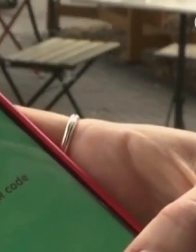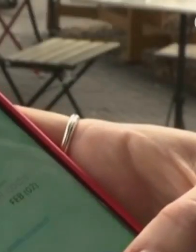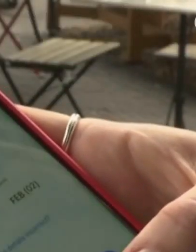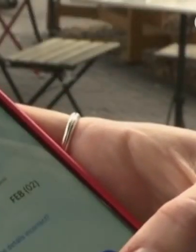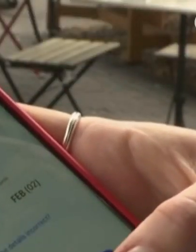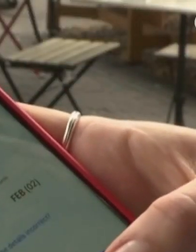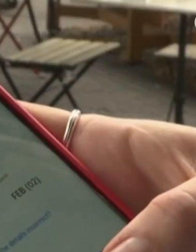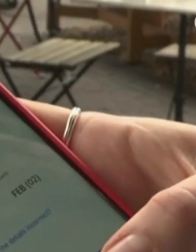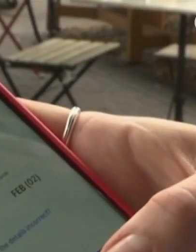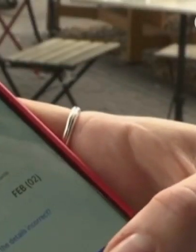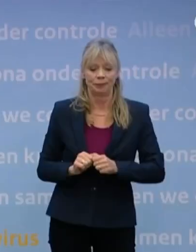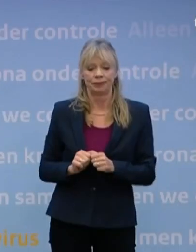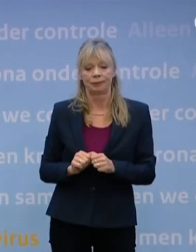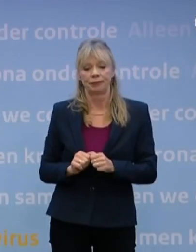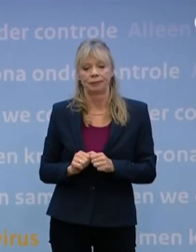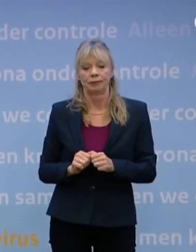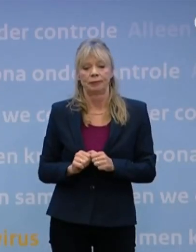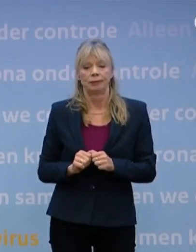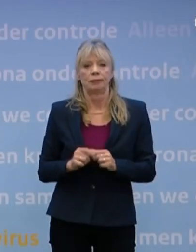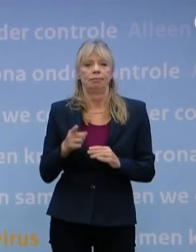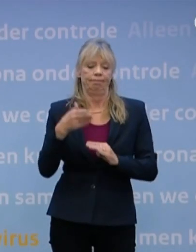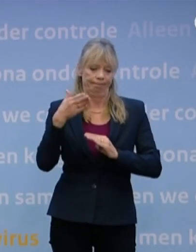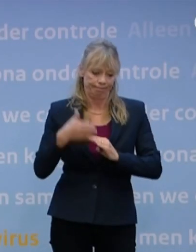védettségi igazolással lehet bejutni.